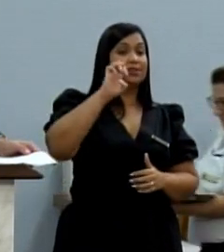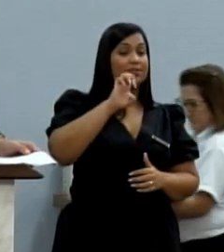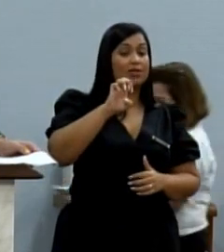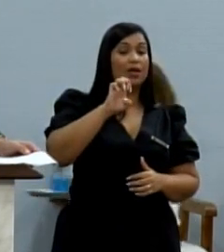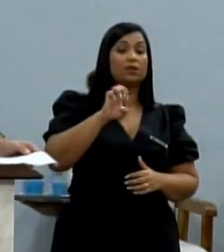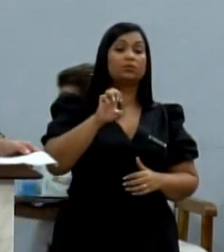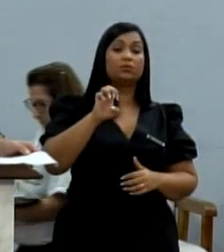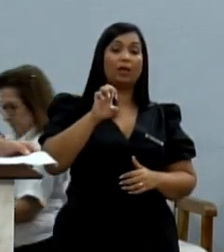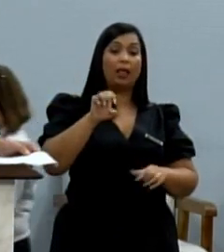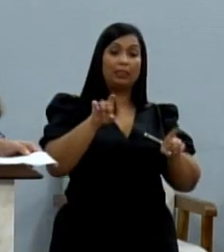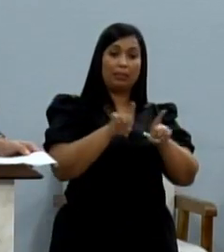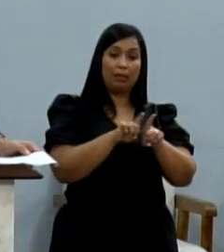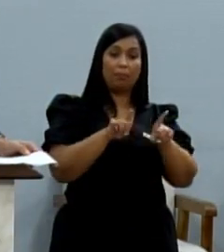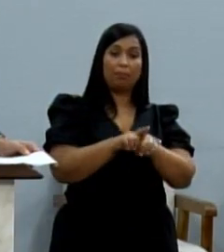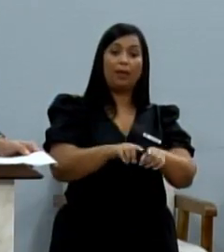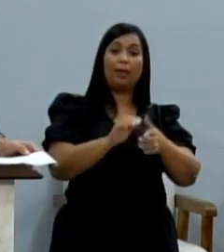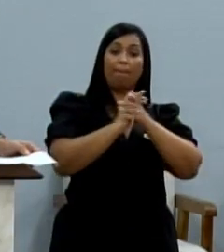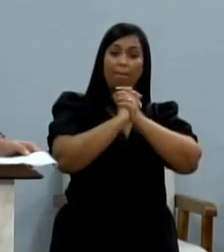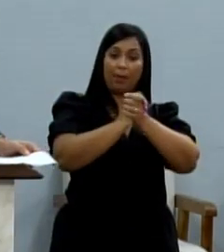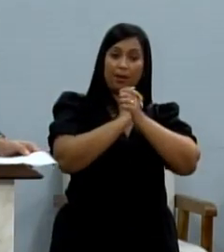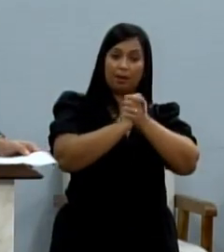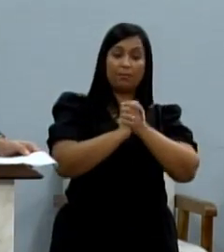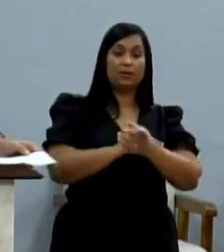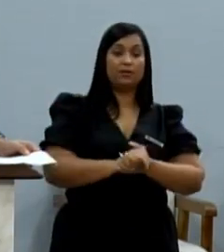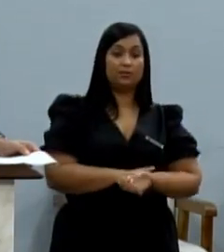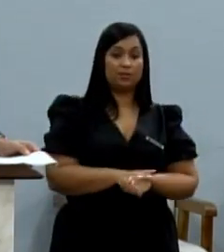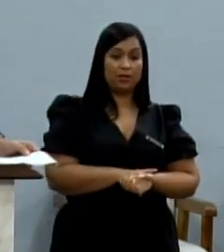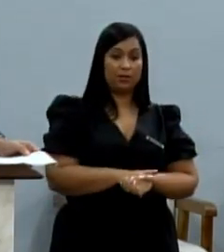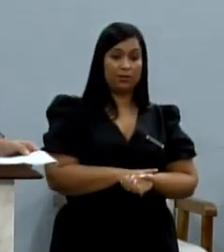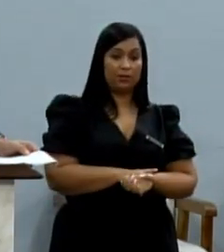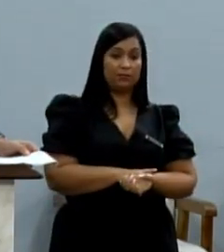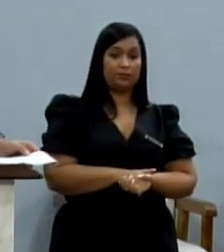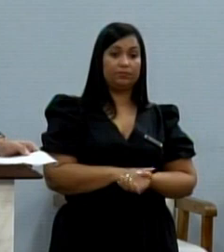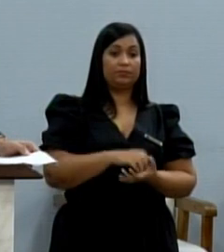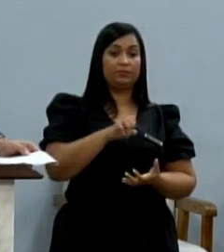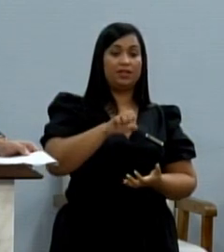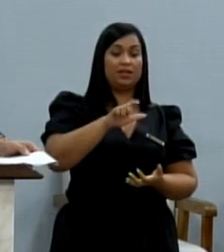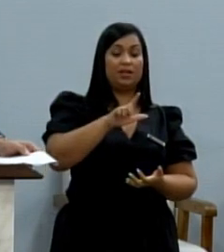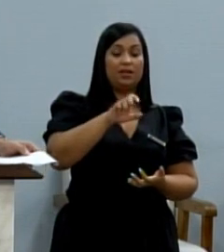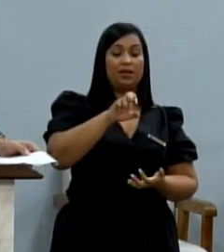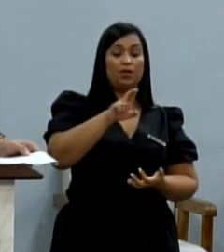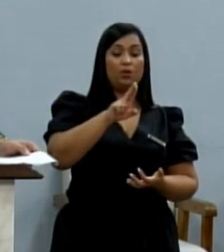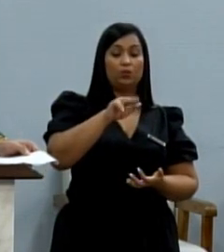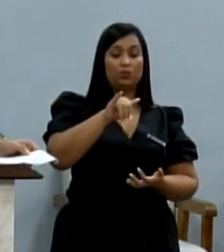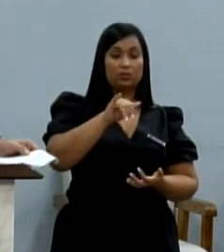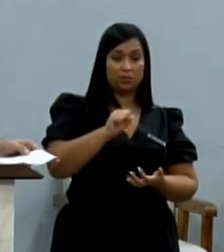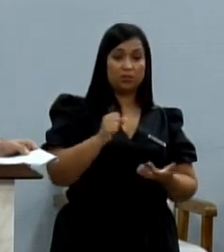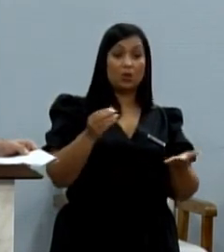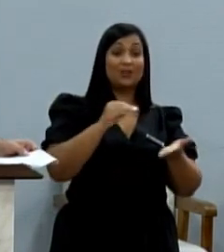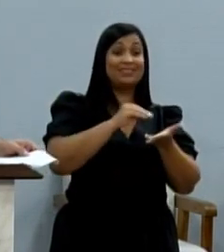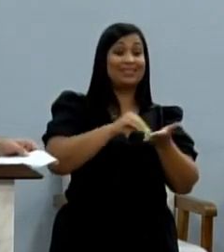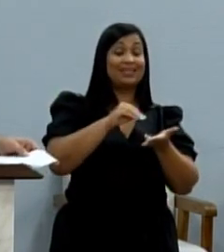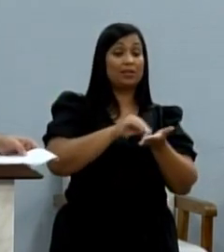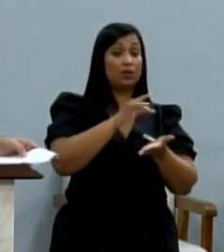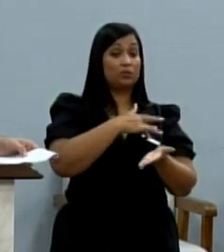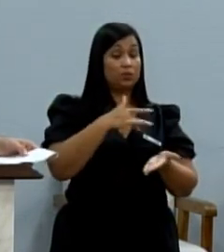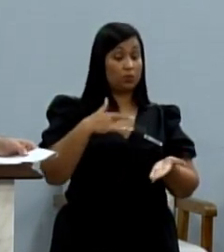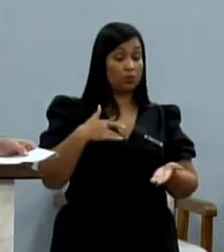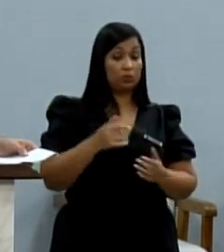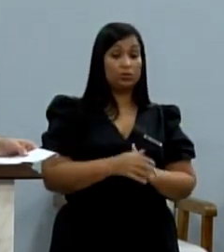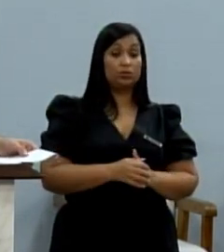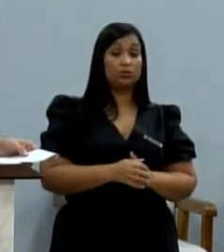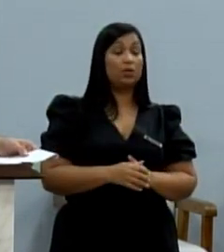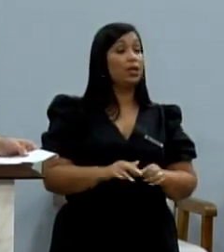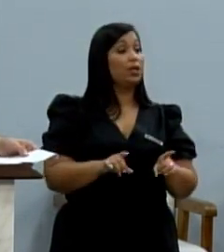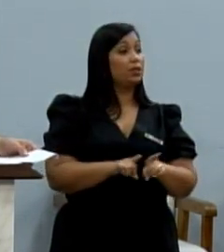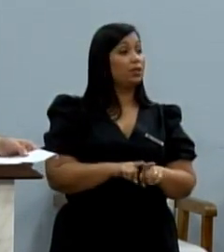parabenizar é o nosso querido Eleusa que agora secretário de saúde Quero ter